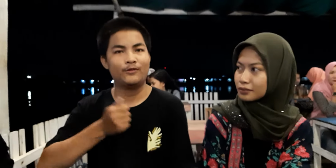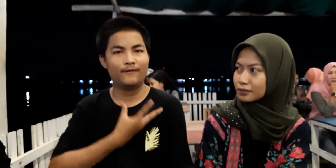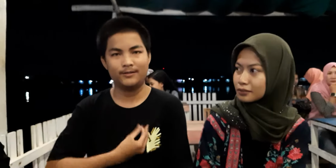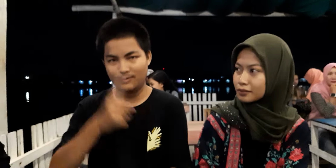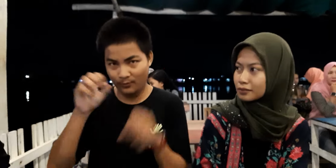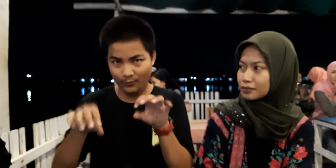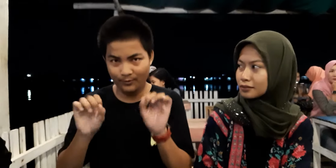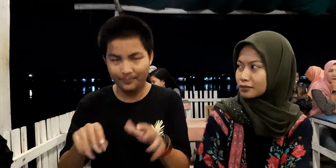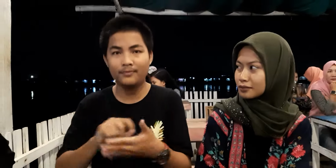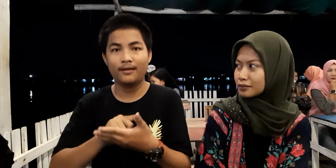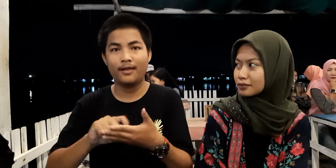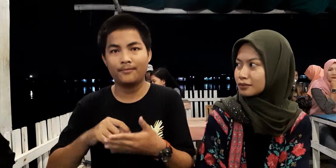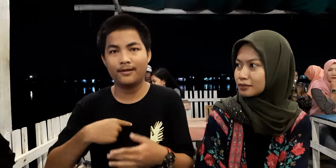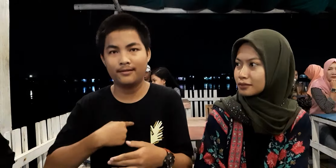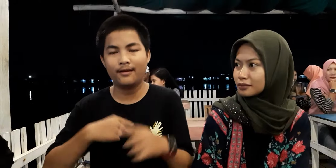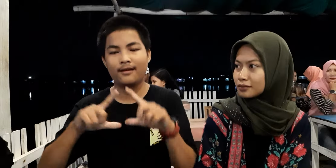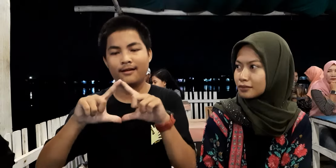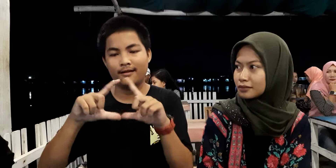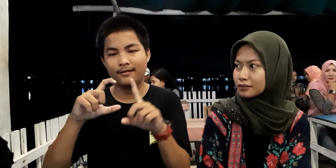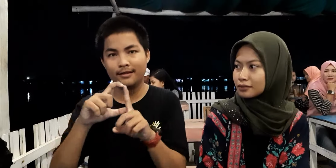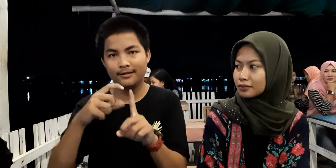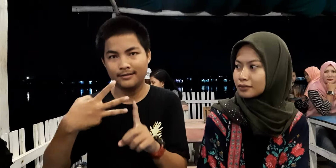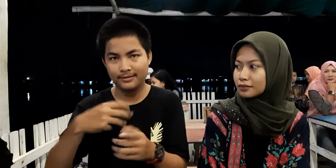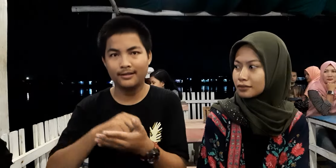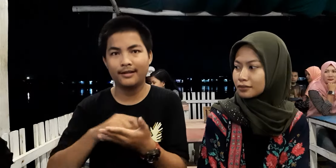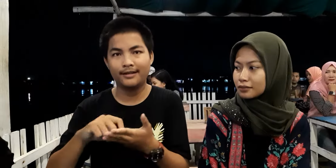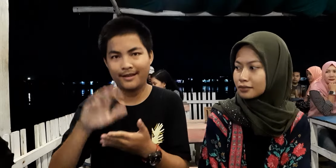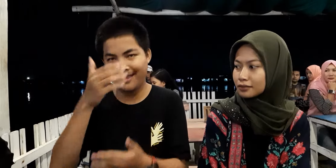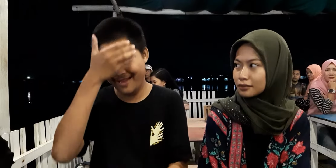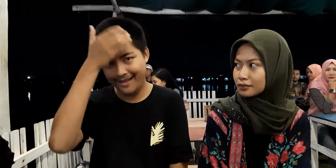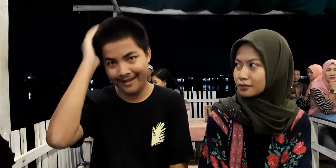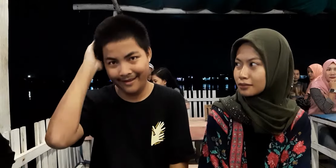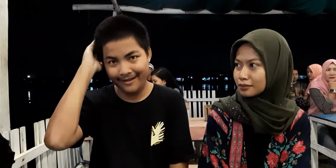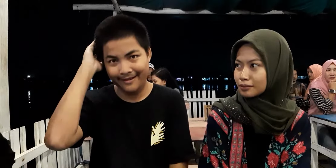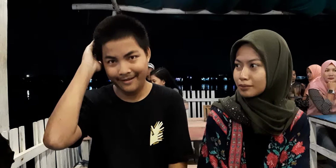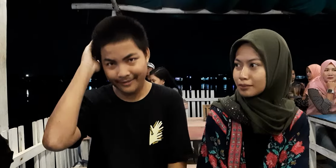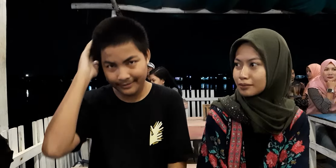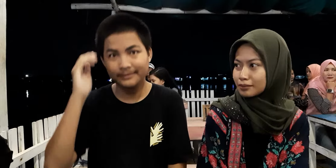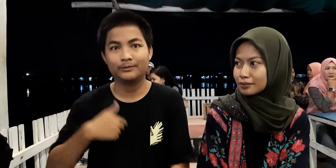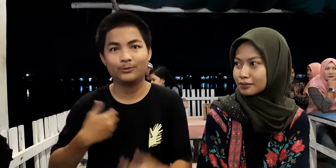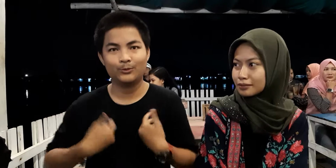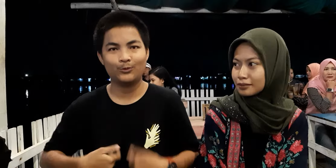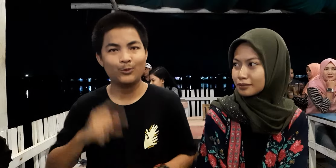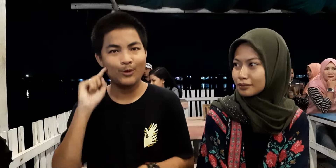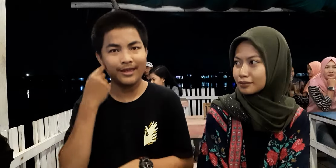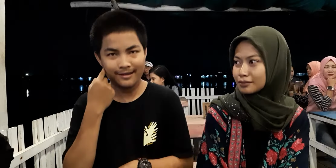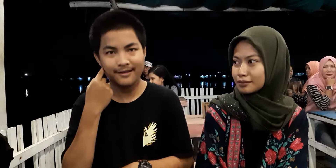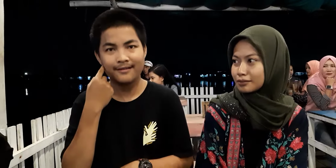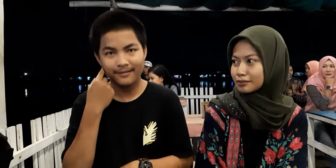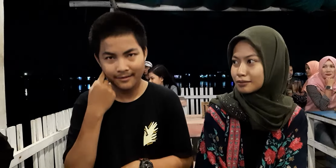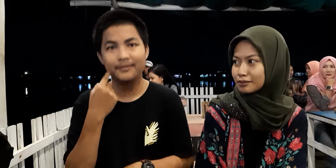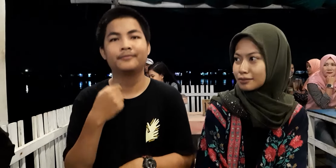lulusan SMK. Apalagi ya, kalau misalnya kalau kita lihat kesulitan mendengar, kesulitan membaca, kesulitan berhitung, kesulitan apa